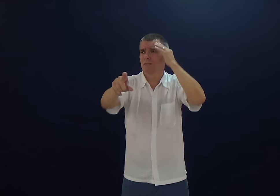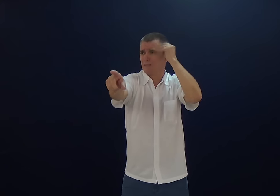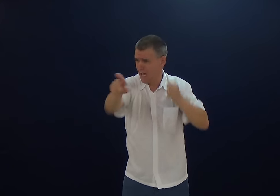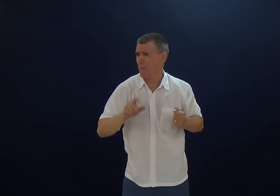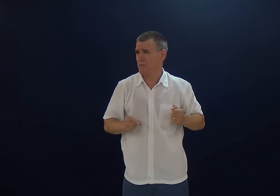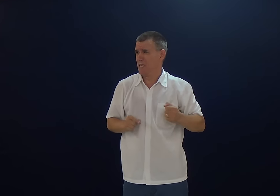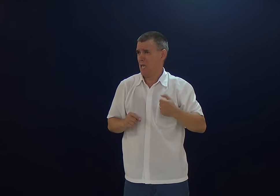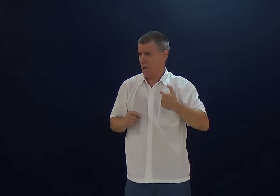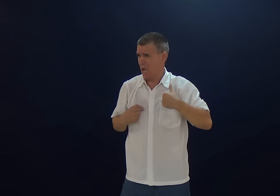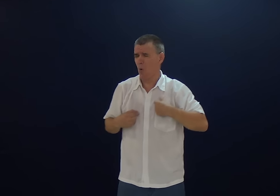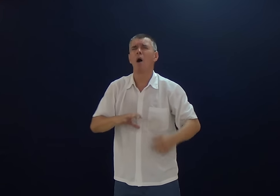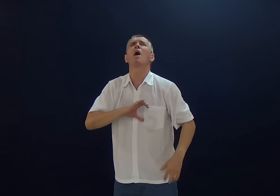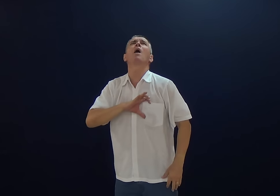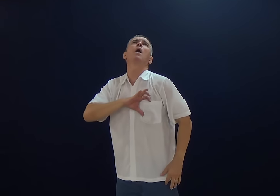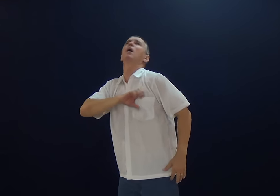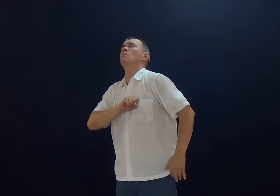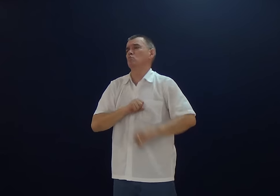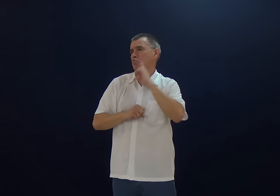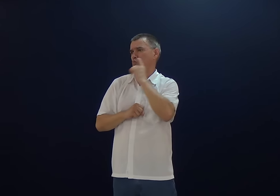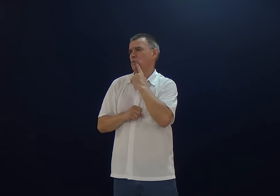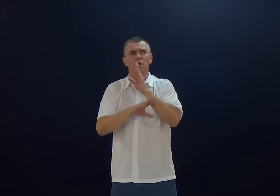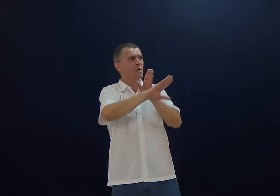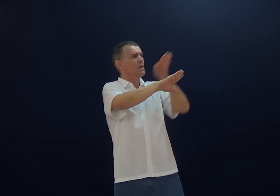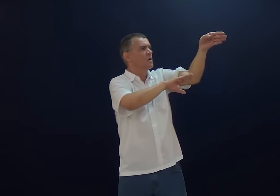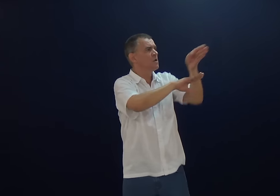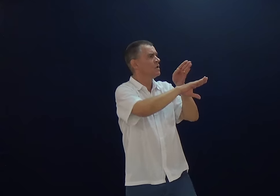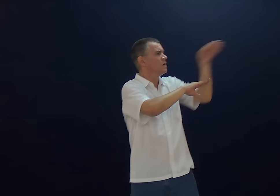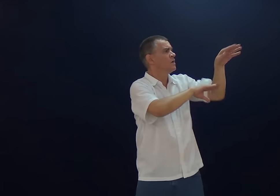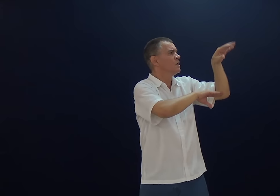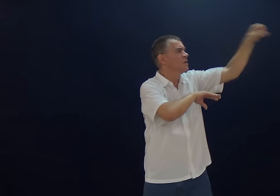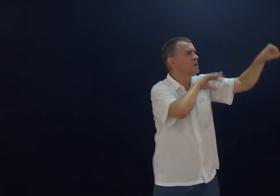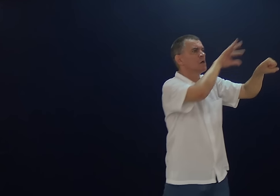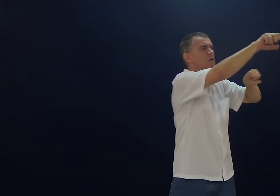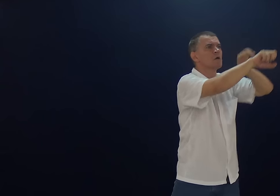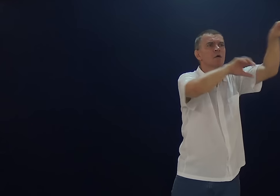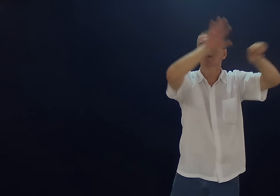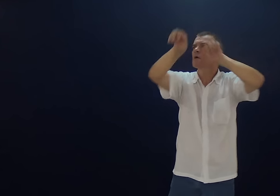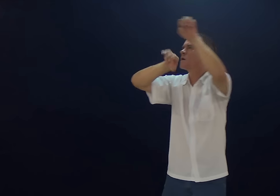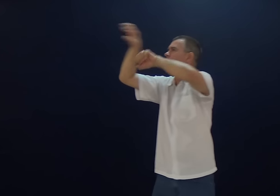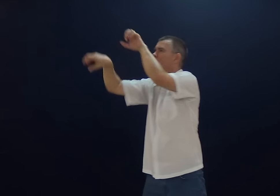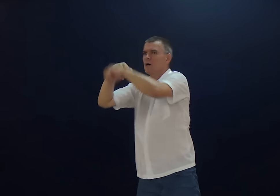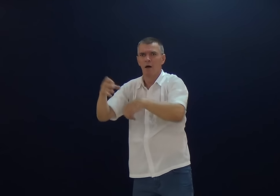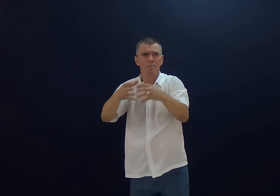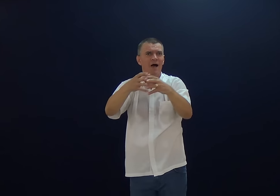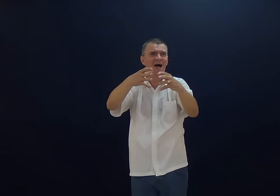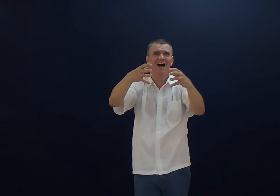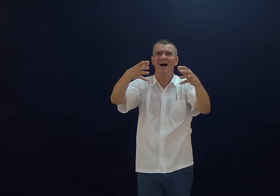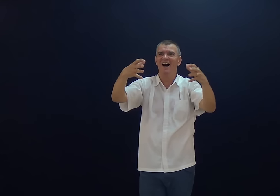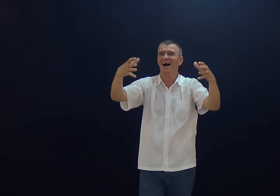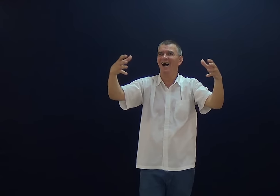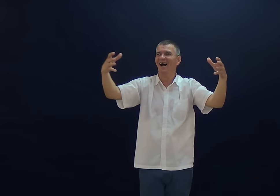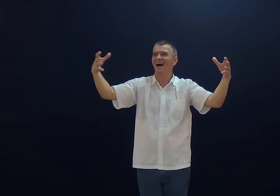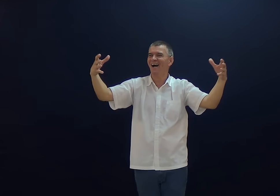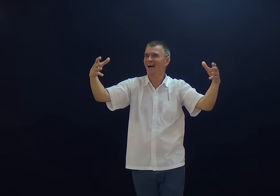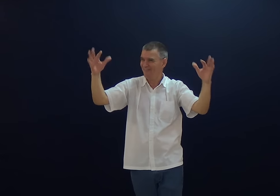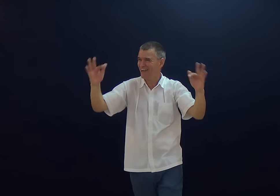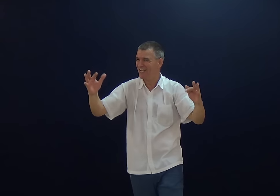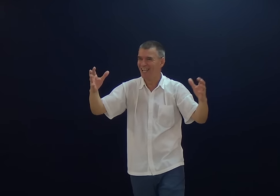eu o adiran sabe eu gosto de ir visitar surdo de evangelizar de chamar eu quero